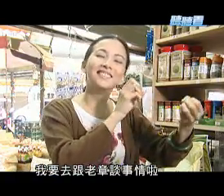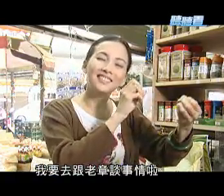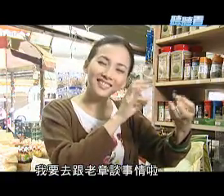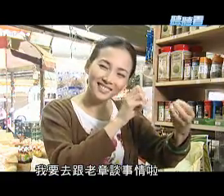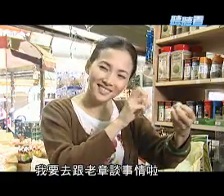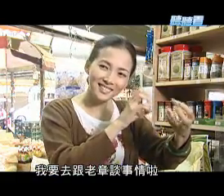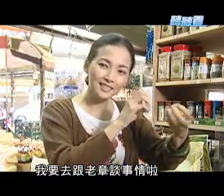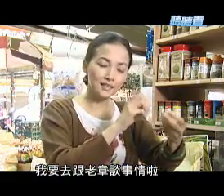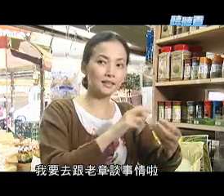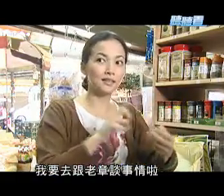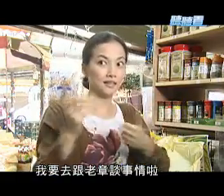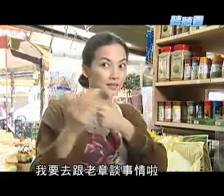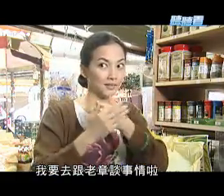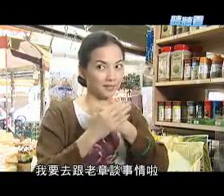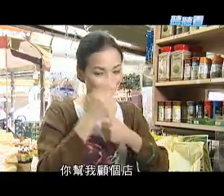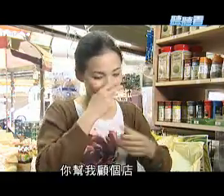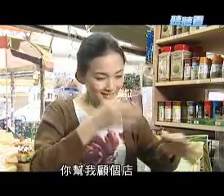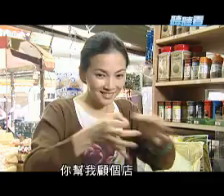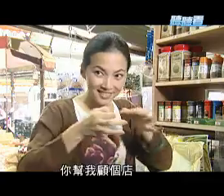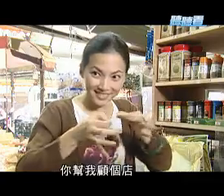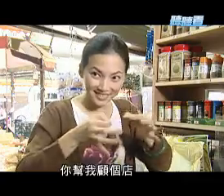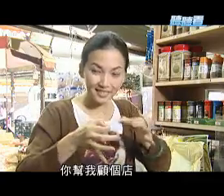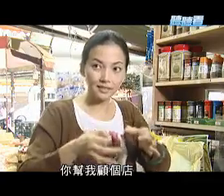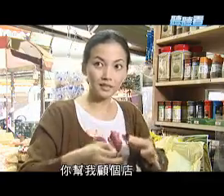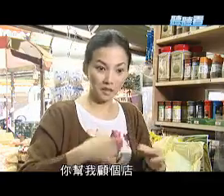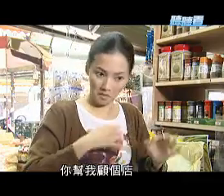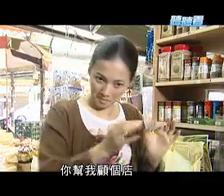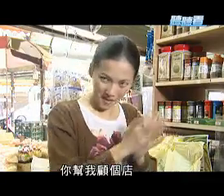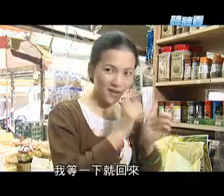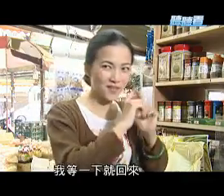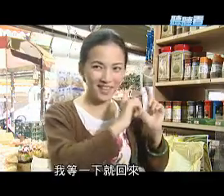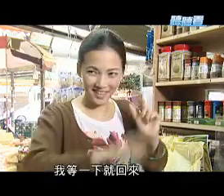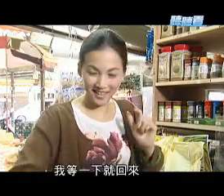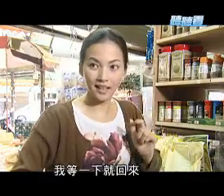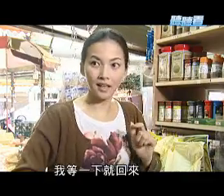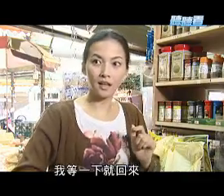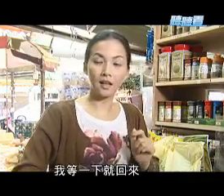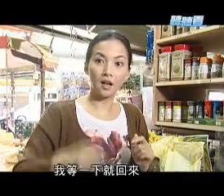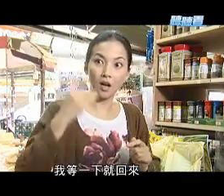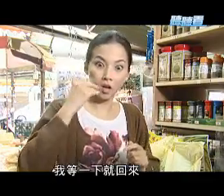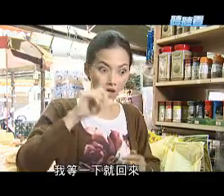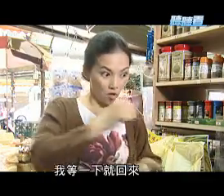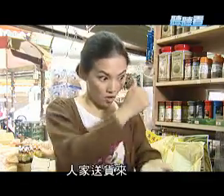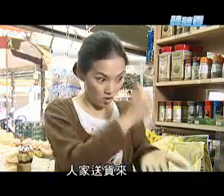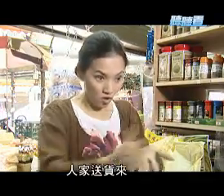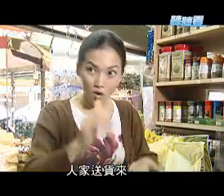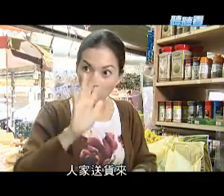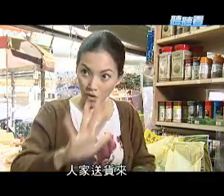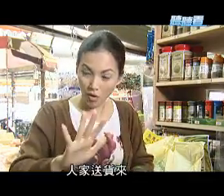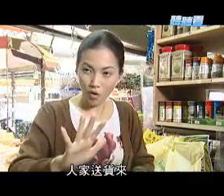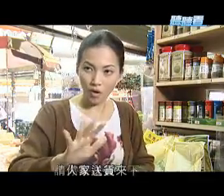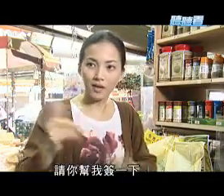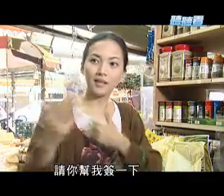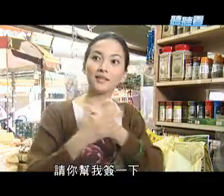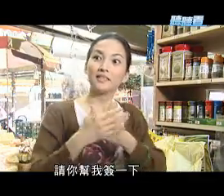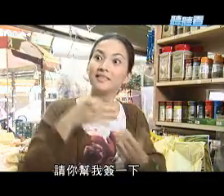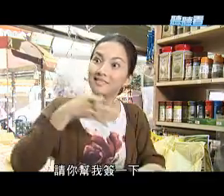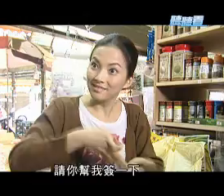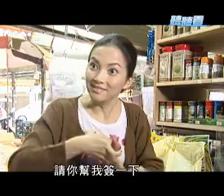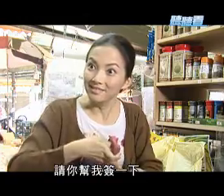啦，哈、哦。你帮我顾个店，我哈、哦、等一下就回来。人家送货来，那请你帮我签一下